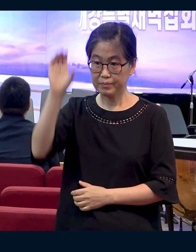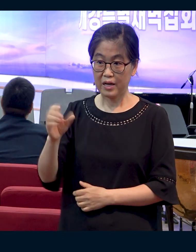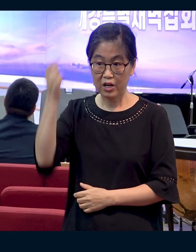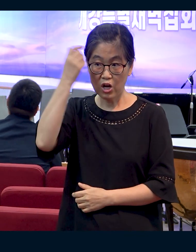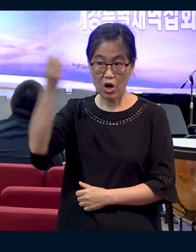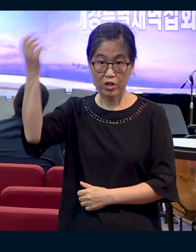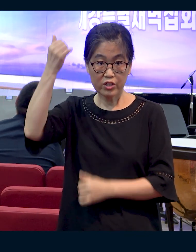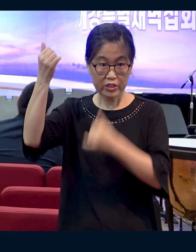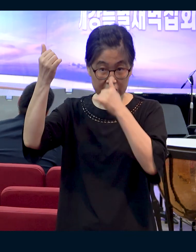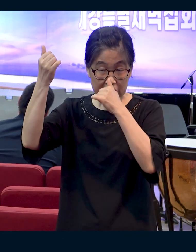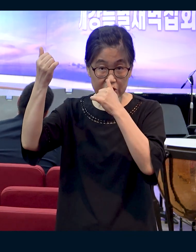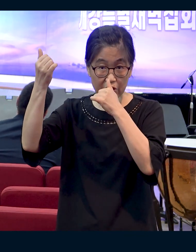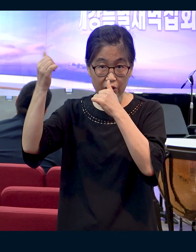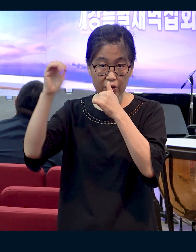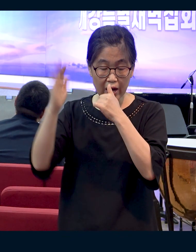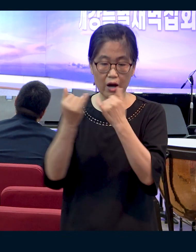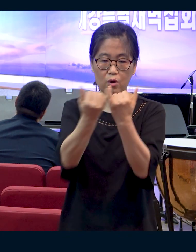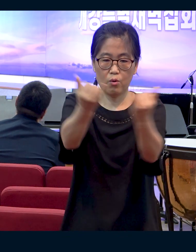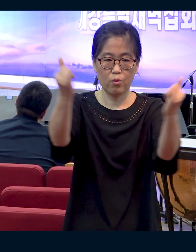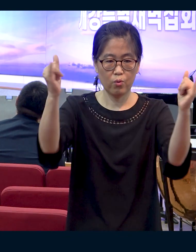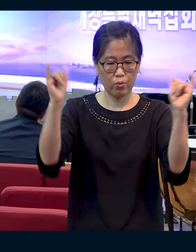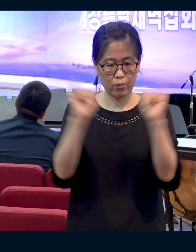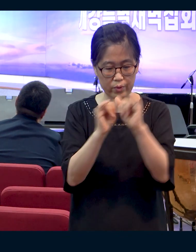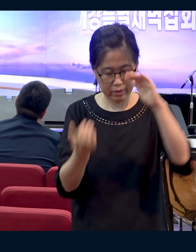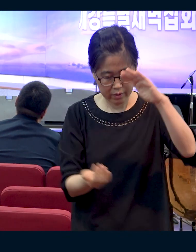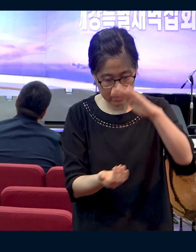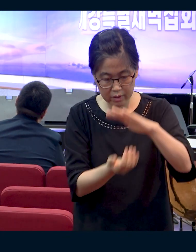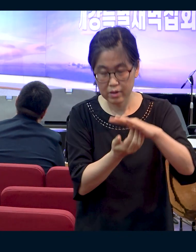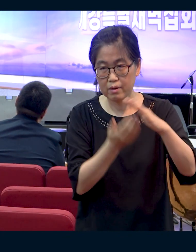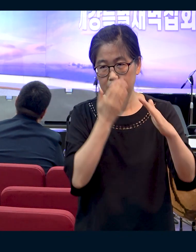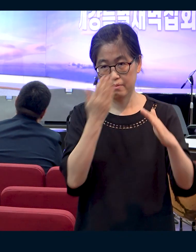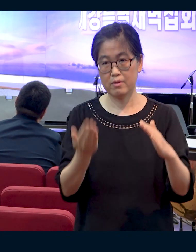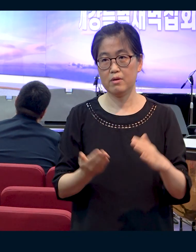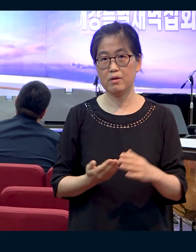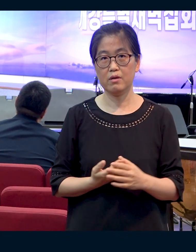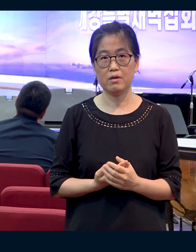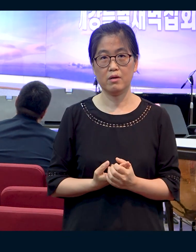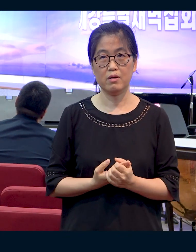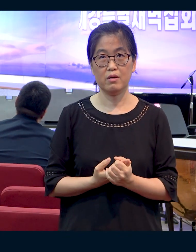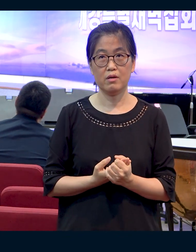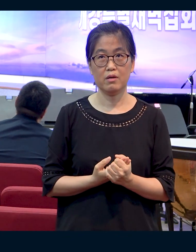공동체를 이룹니다. 십자가 영성 없이는요, 공동체를 이룰 수가 없어요.